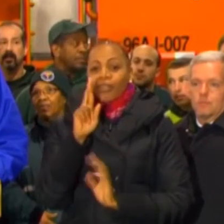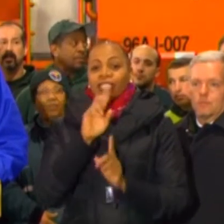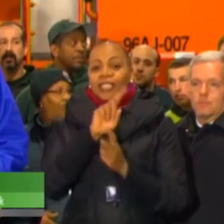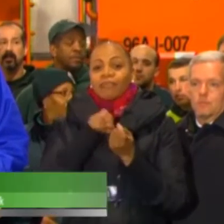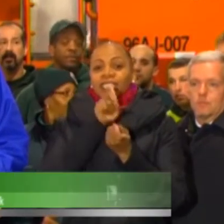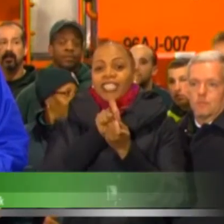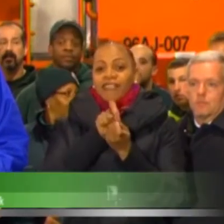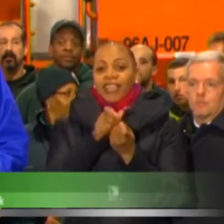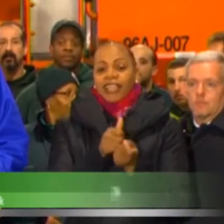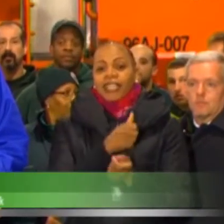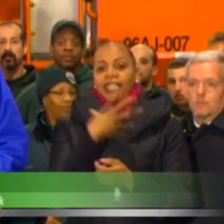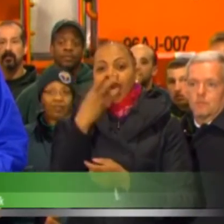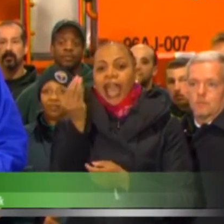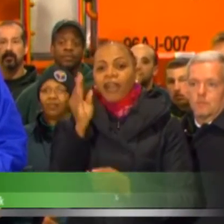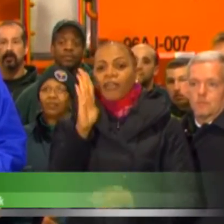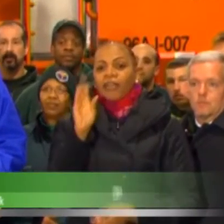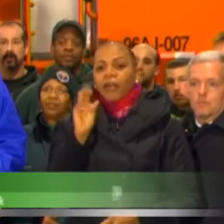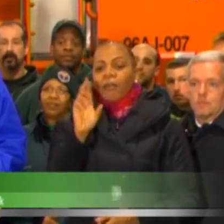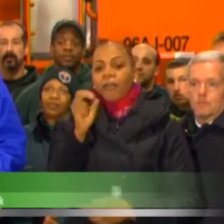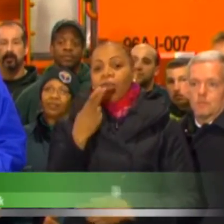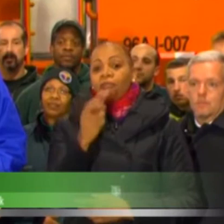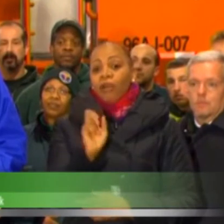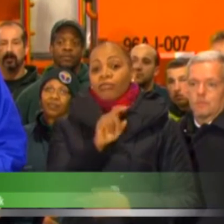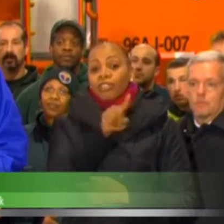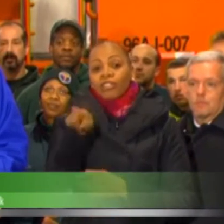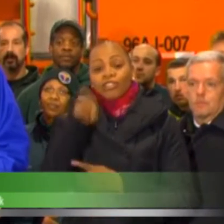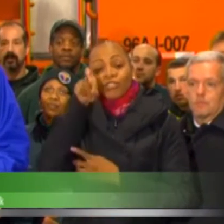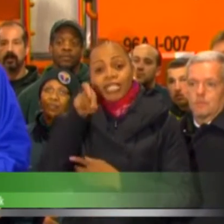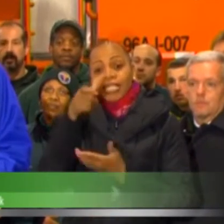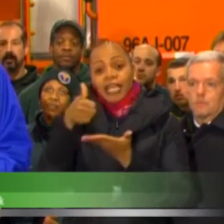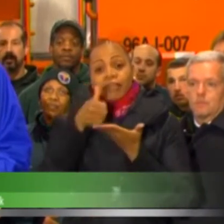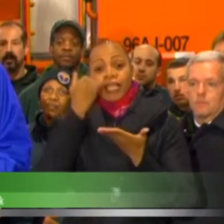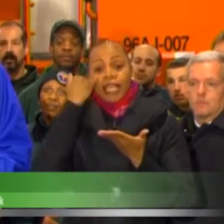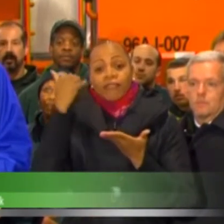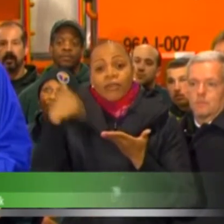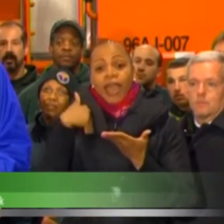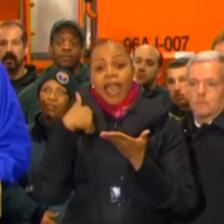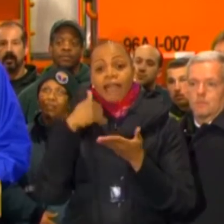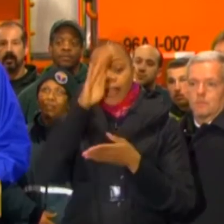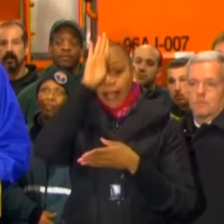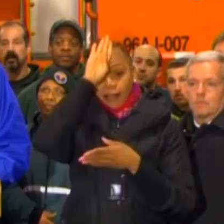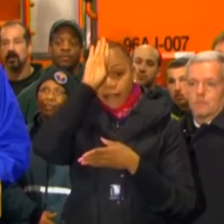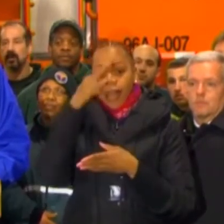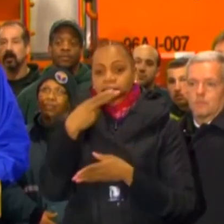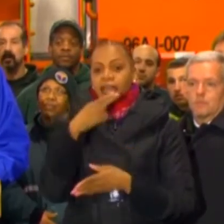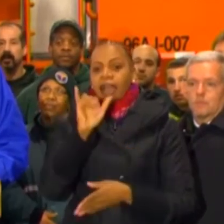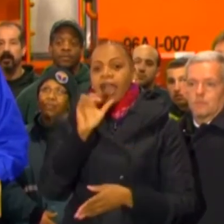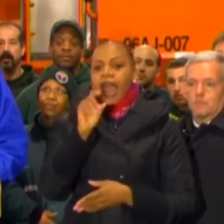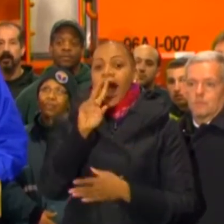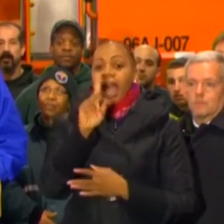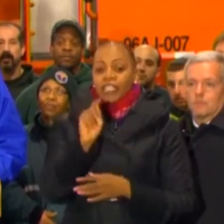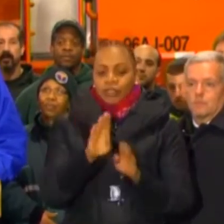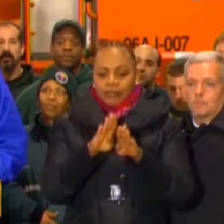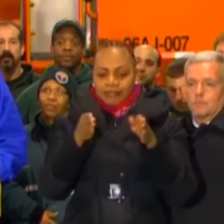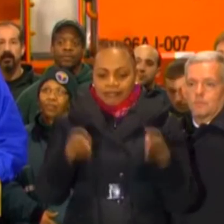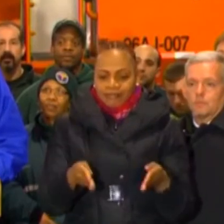Thân gửi tới những người dân yêu quý của thành phố New York. Sáng nay, tôi đã tự dọn tuyết trước nhà mình và tôi mong rằng các bạn cũng sẽ làm như